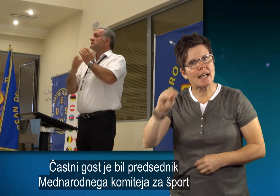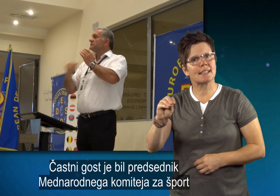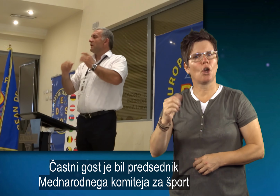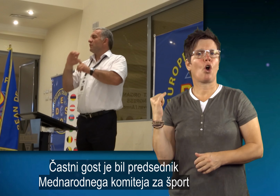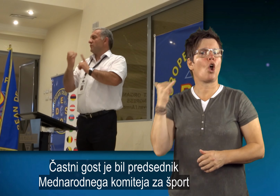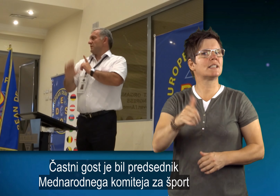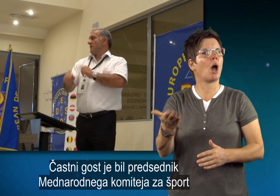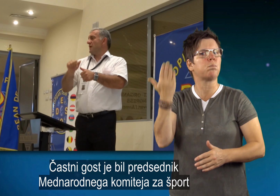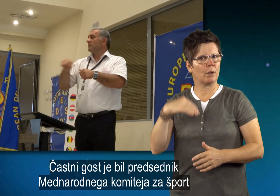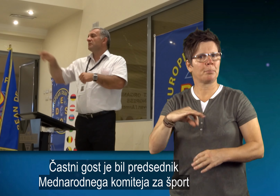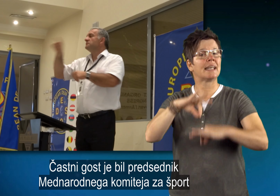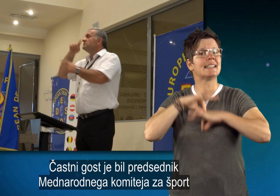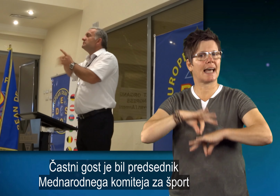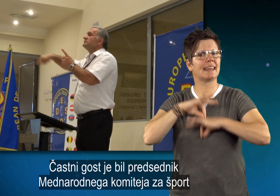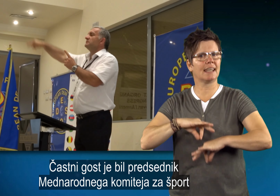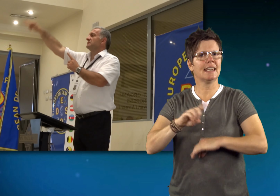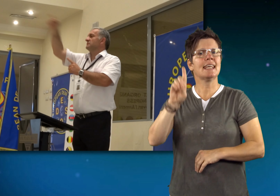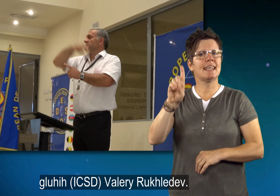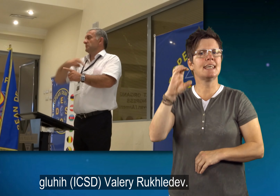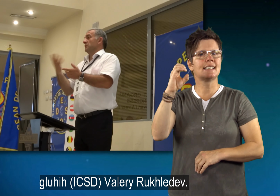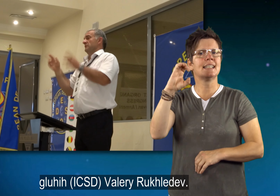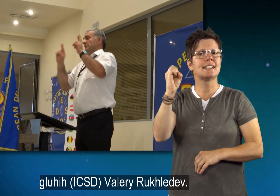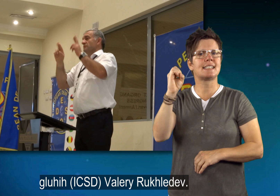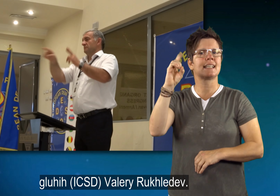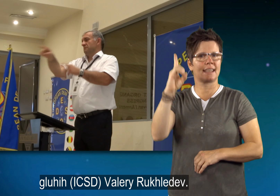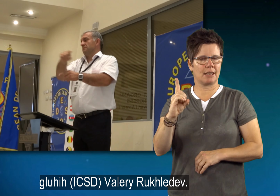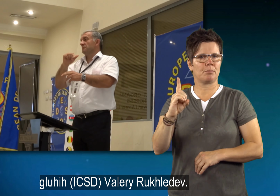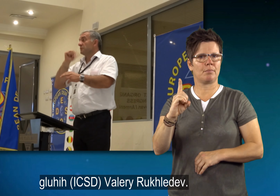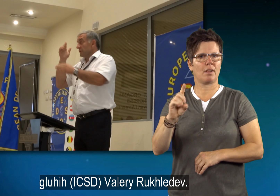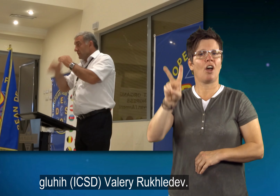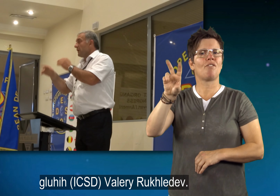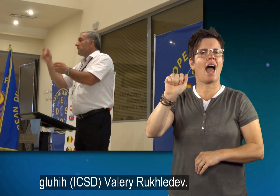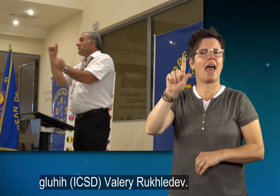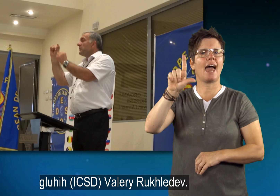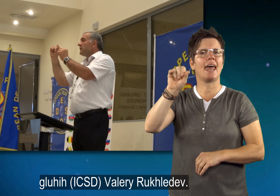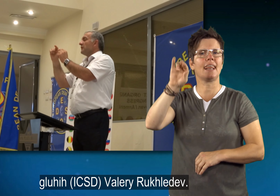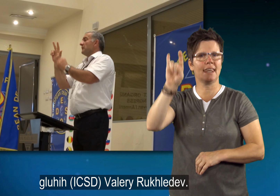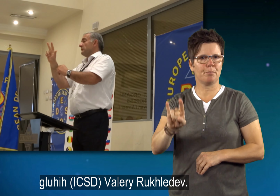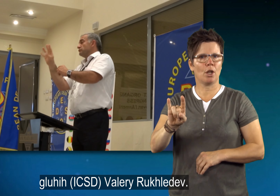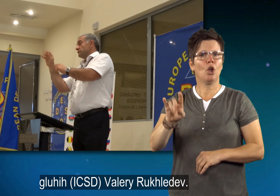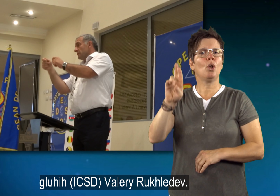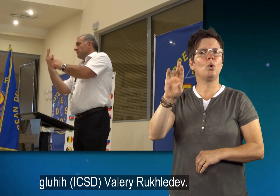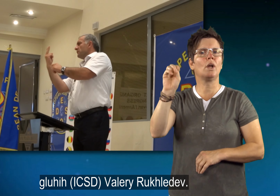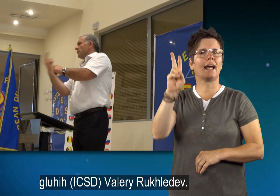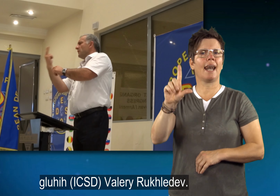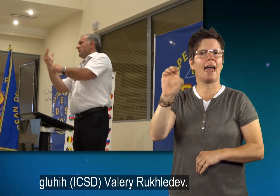Častni gost je bil predsednik Mednarodnega komiteja za šport gluhih Valerij Rukledev.